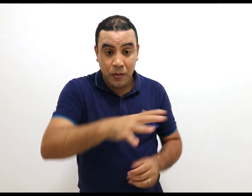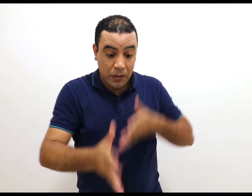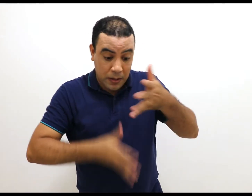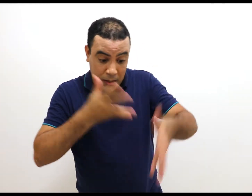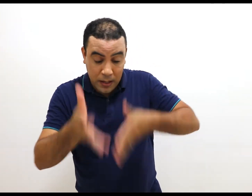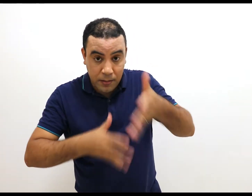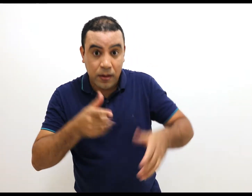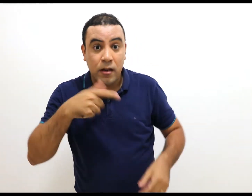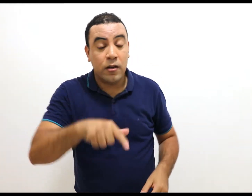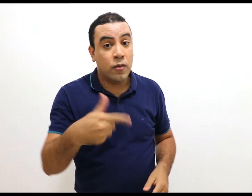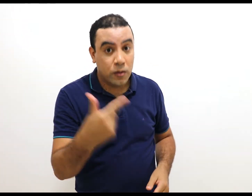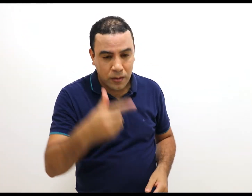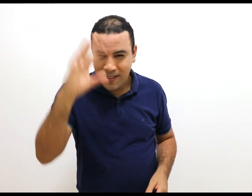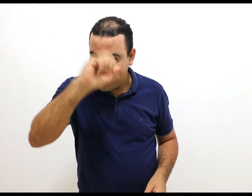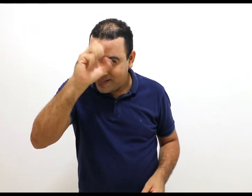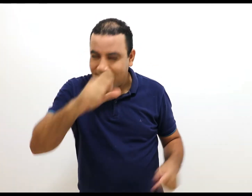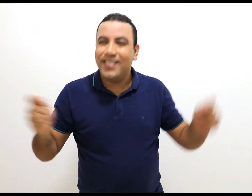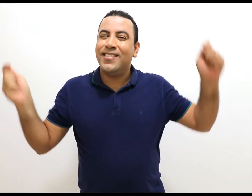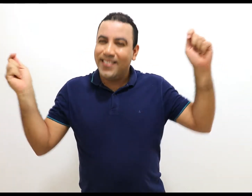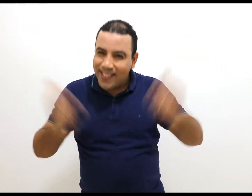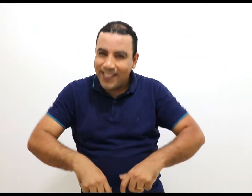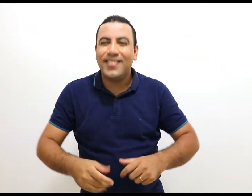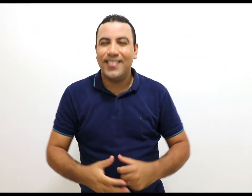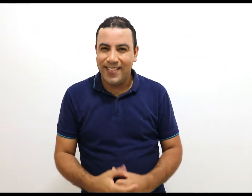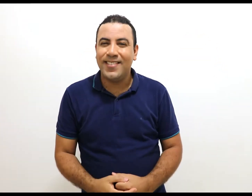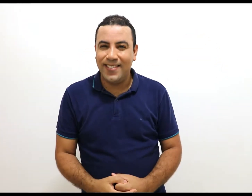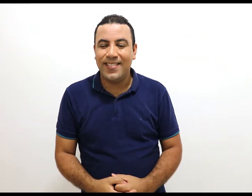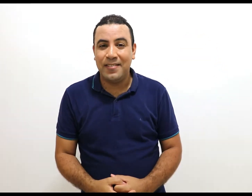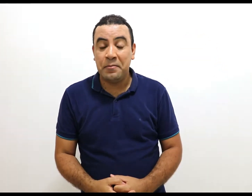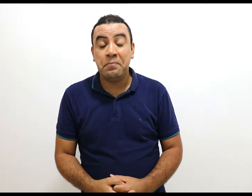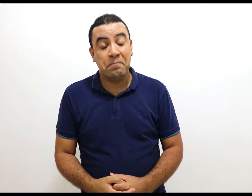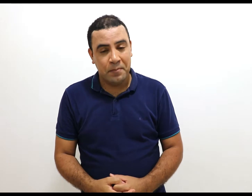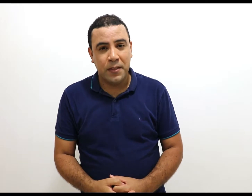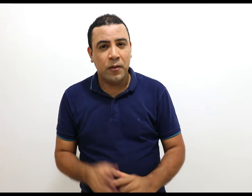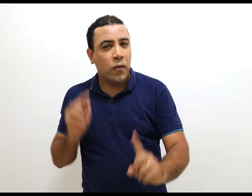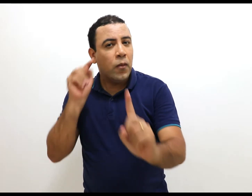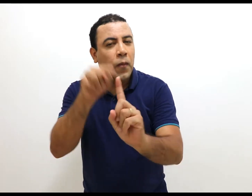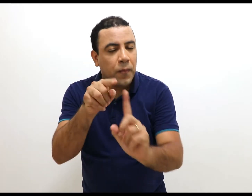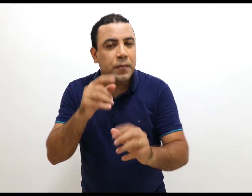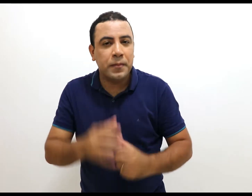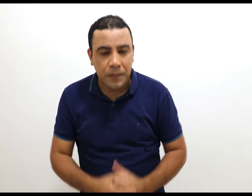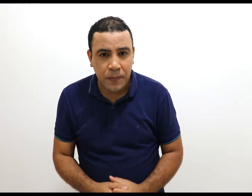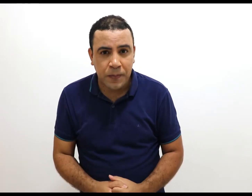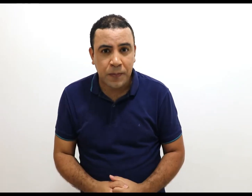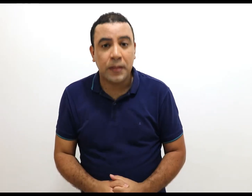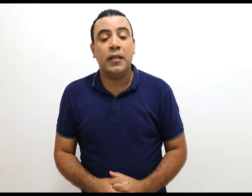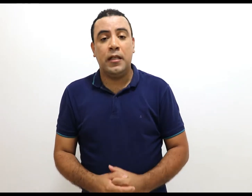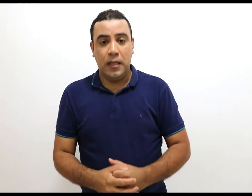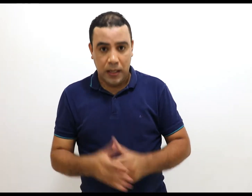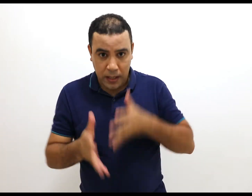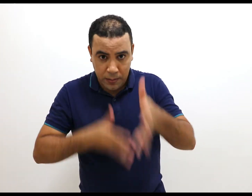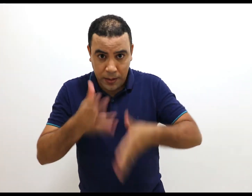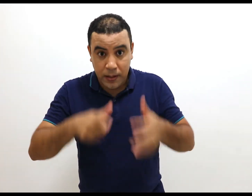língua. Temos por objetivo contribuir para a evolução do ensino de Libras como